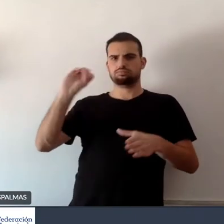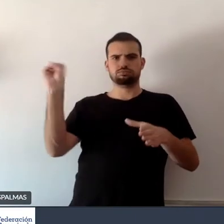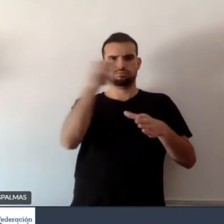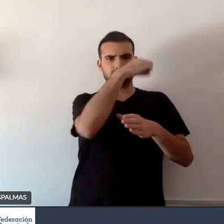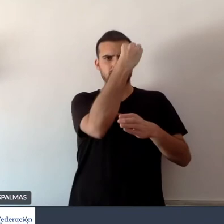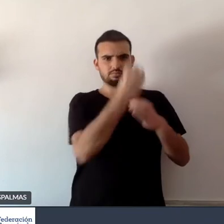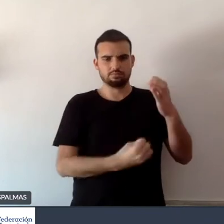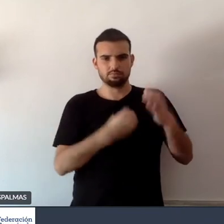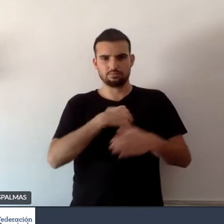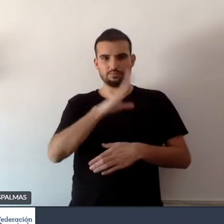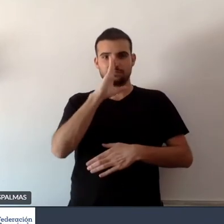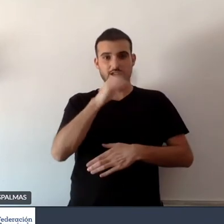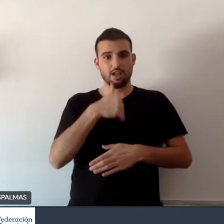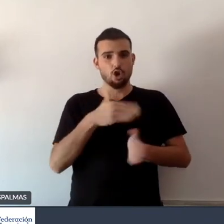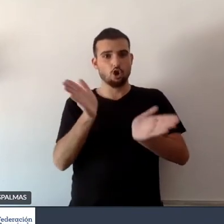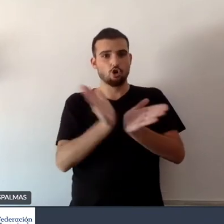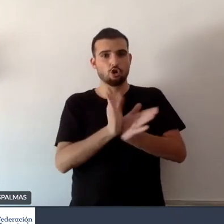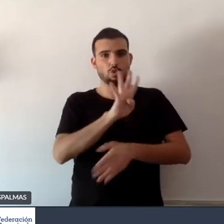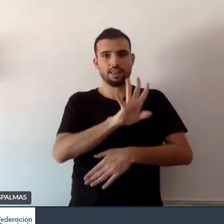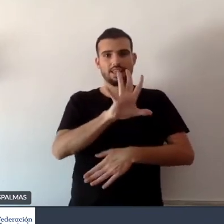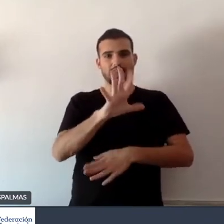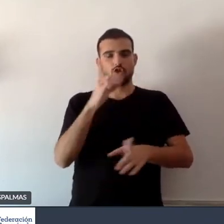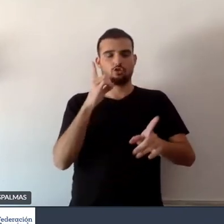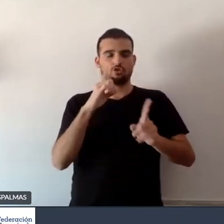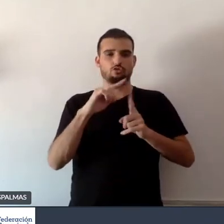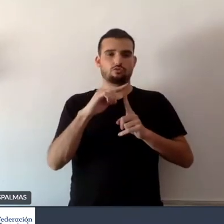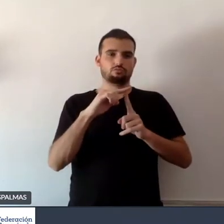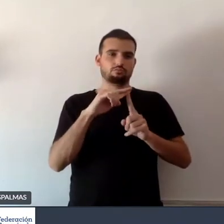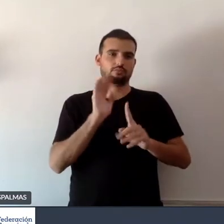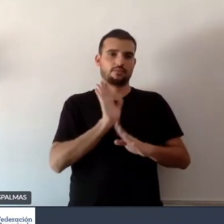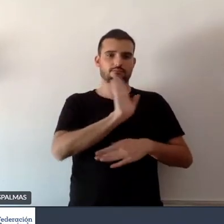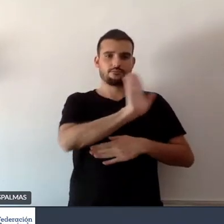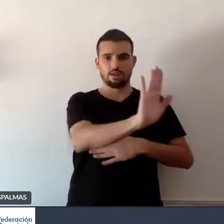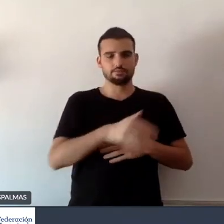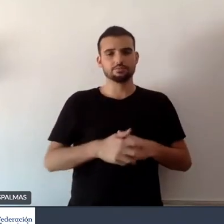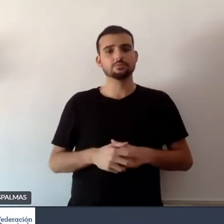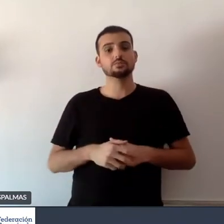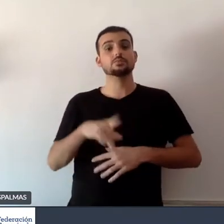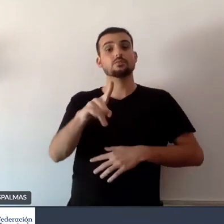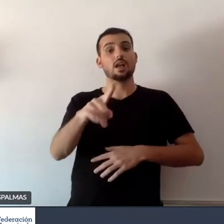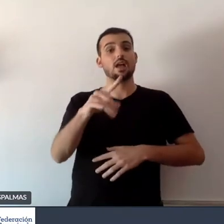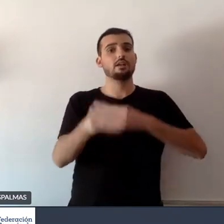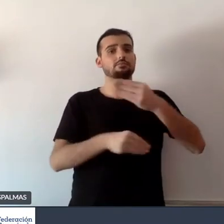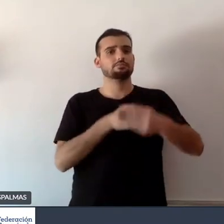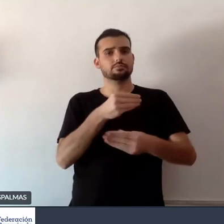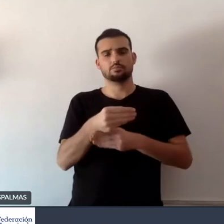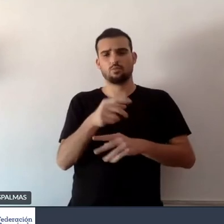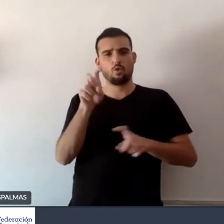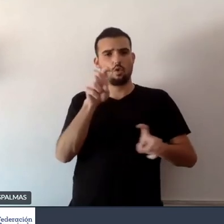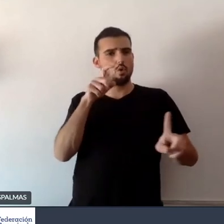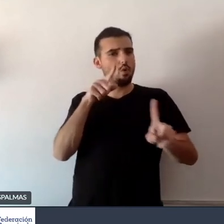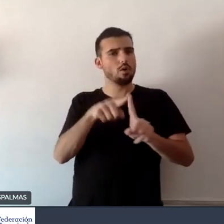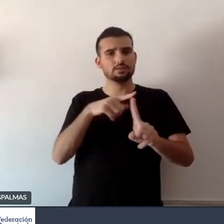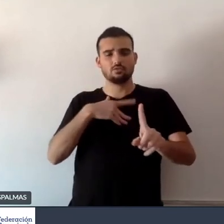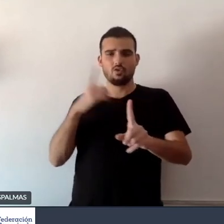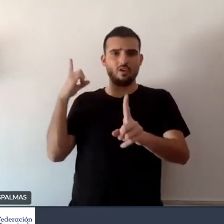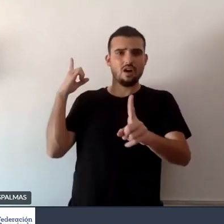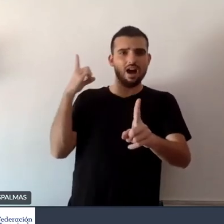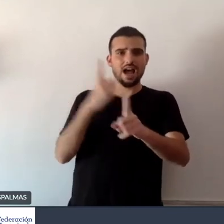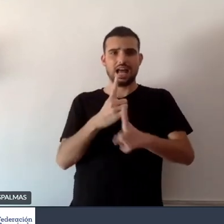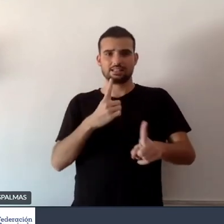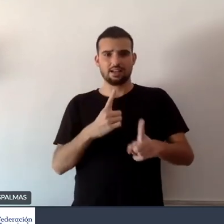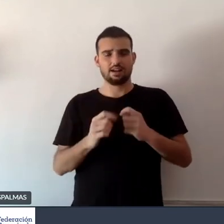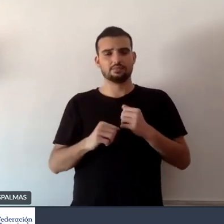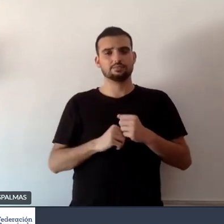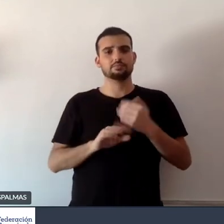fondo. Corte de 45 de la contraria. De nuevo aquí lo que se busca es atacar al goalkeeper.